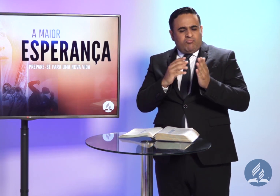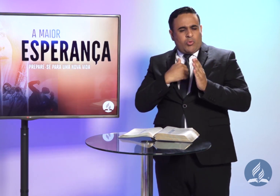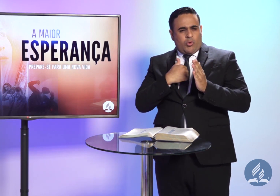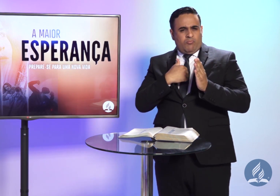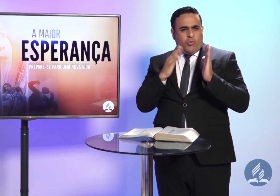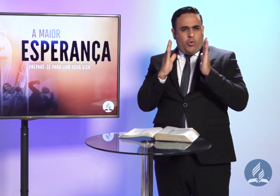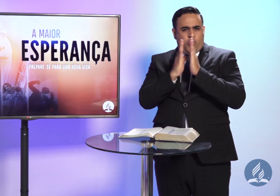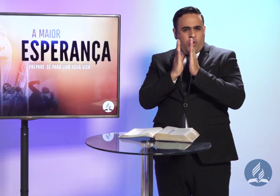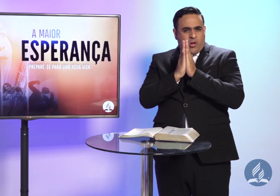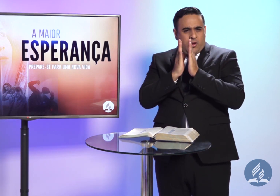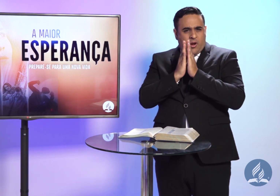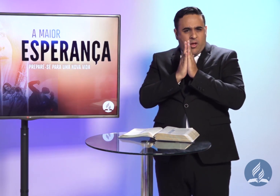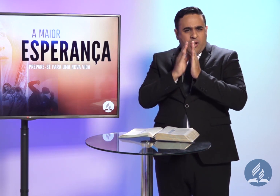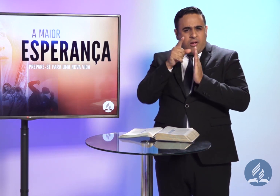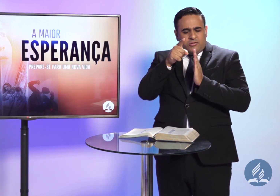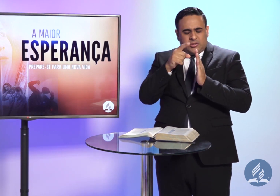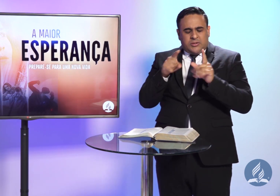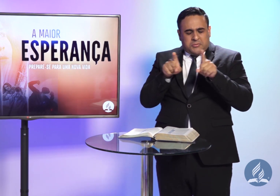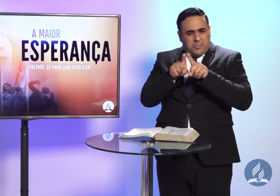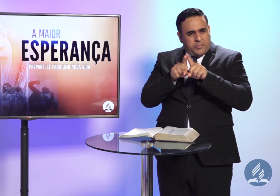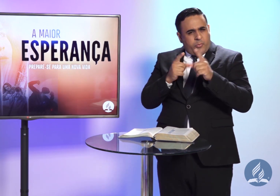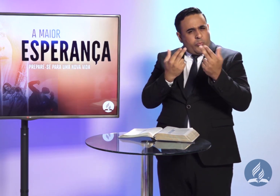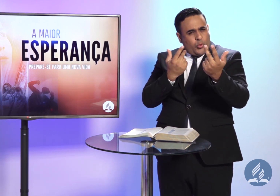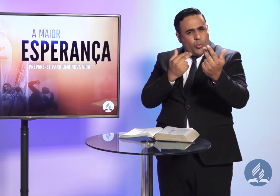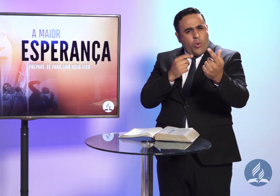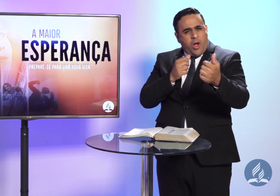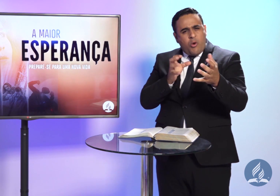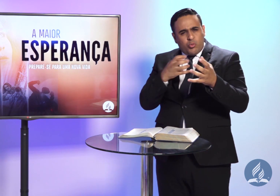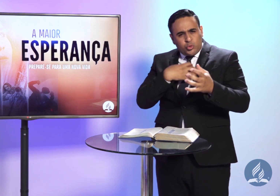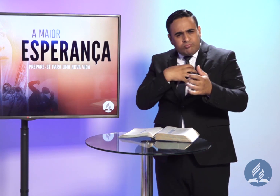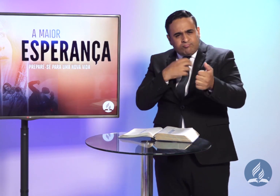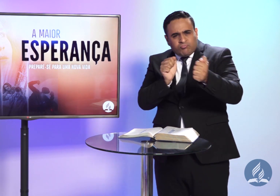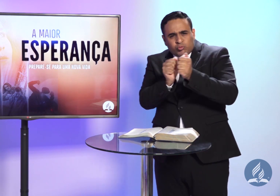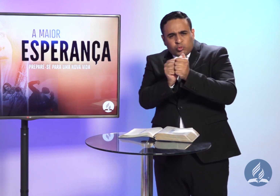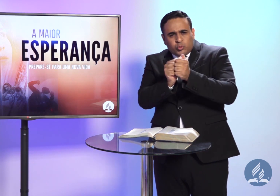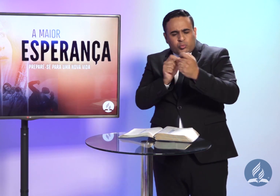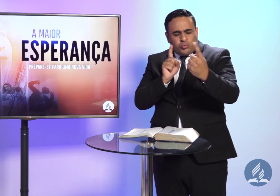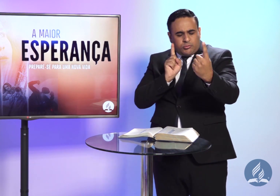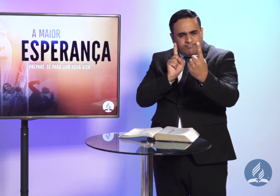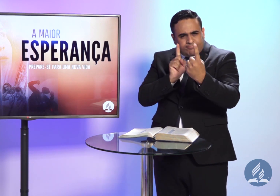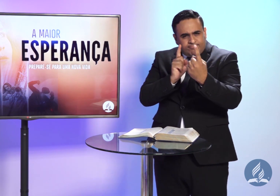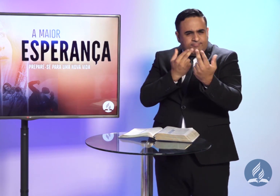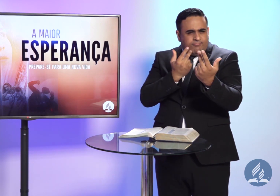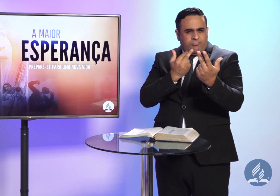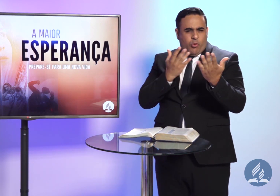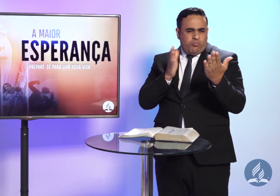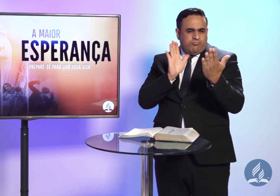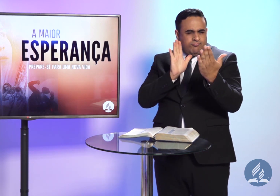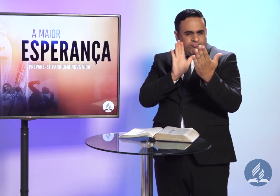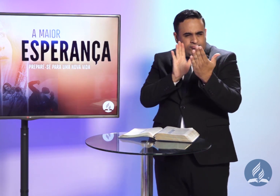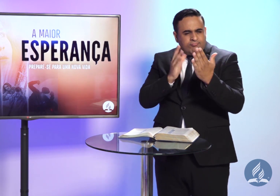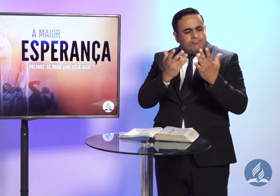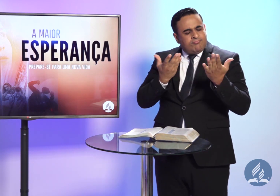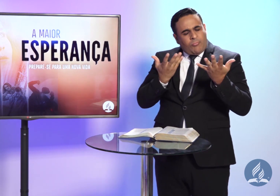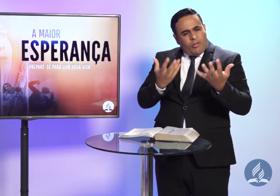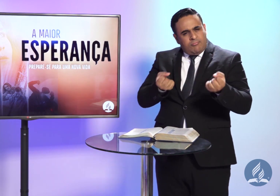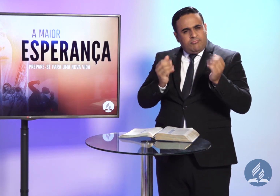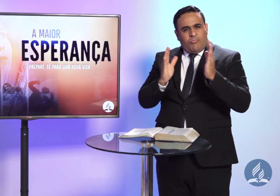dessa família, desse povo maravilhoso que segue a Jesus. E eu queria que você se